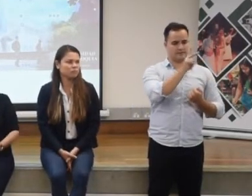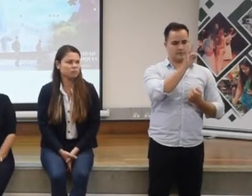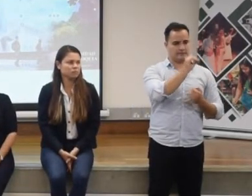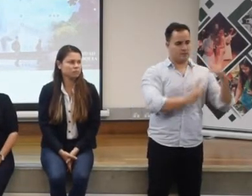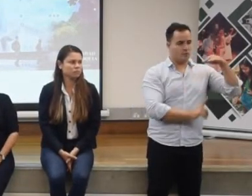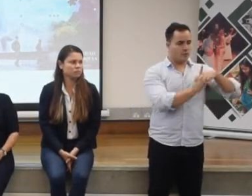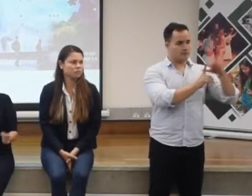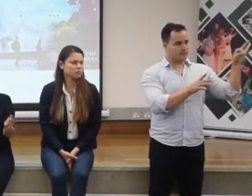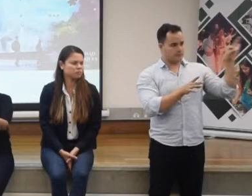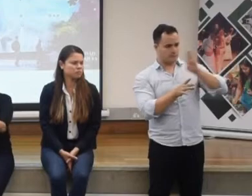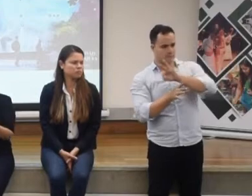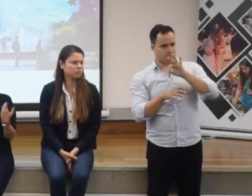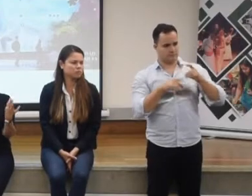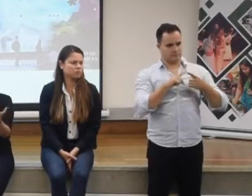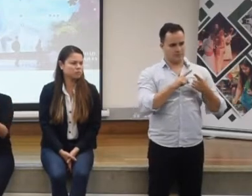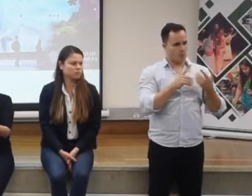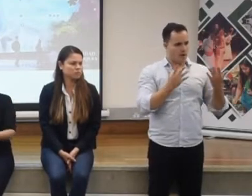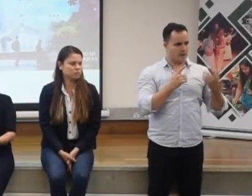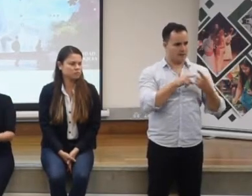a ser,